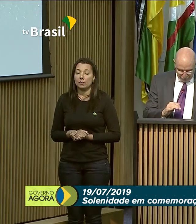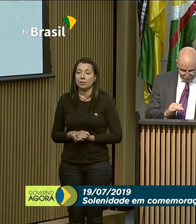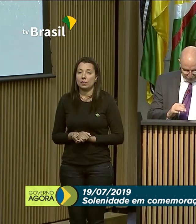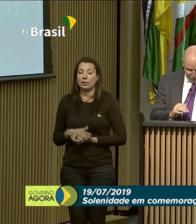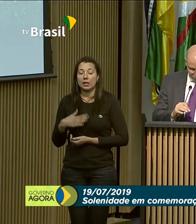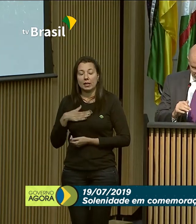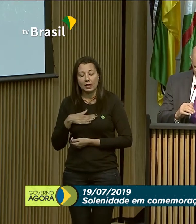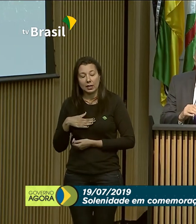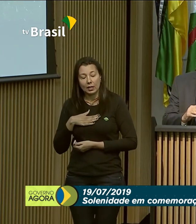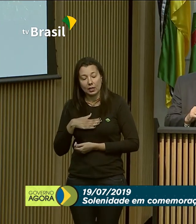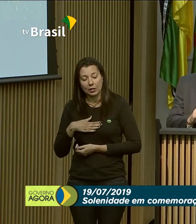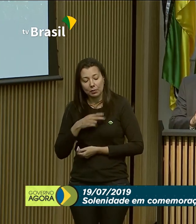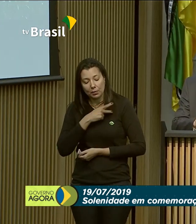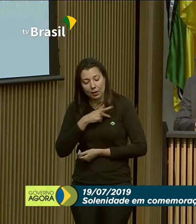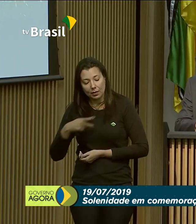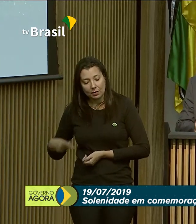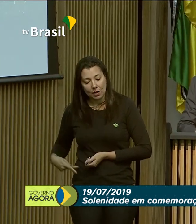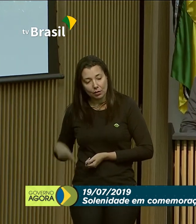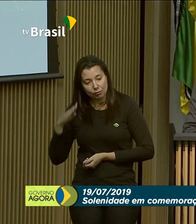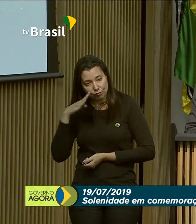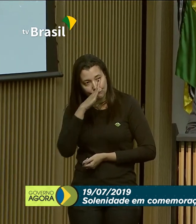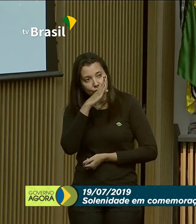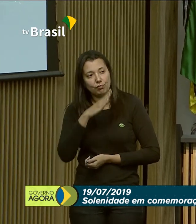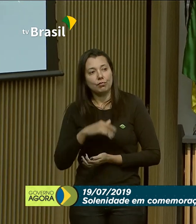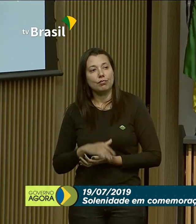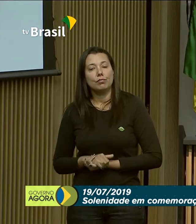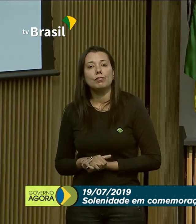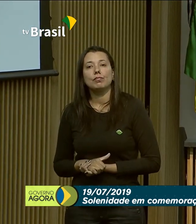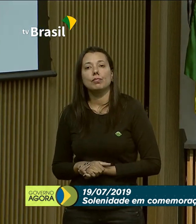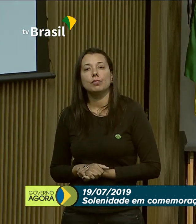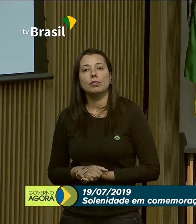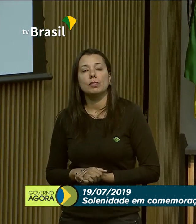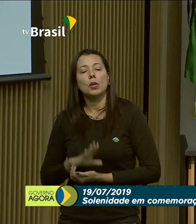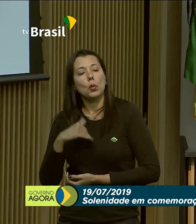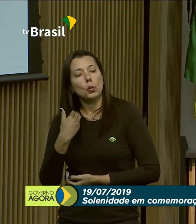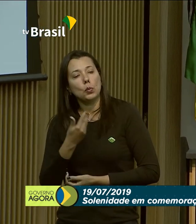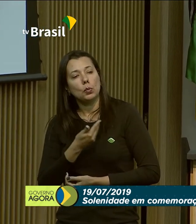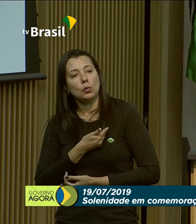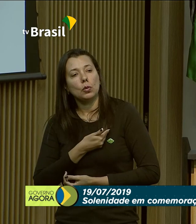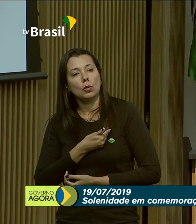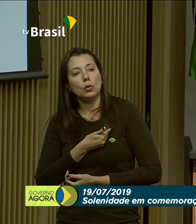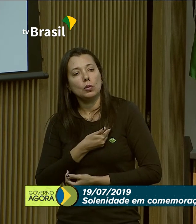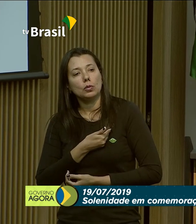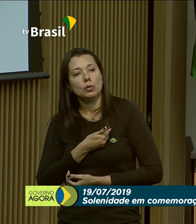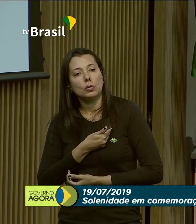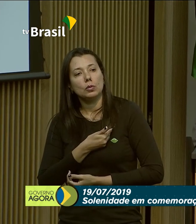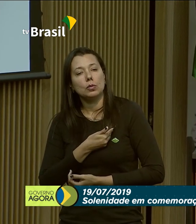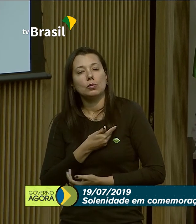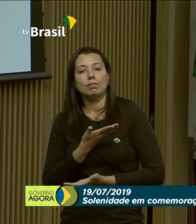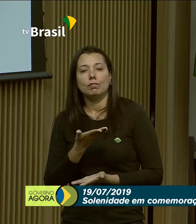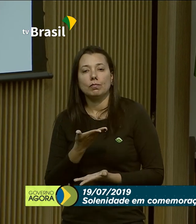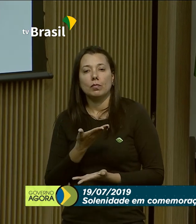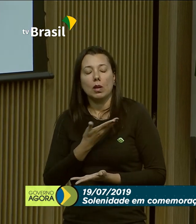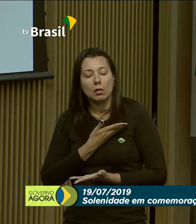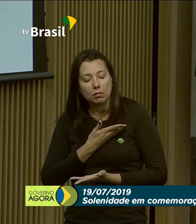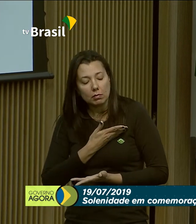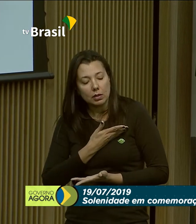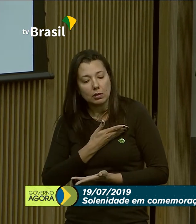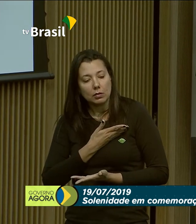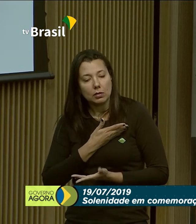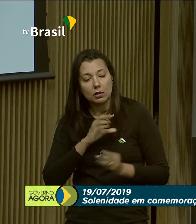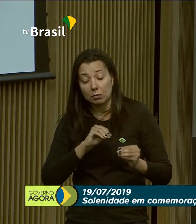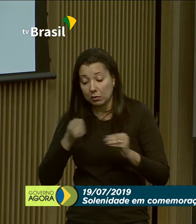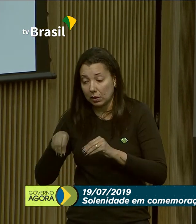Querido presidente Jair Bolsonaro, nosso condutor das mudanças